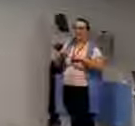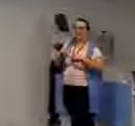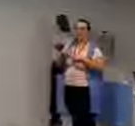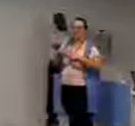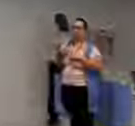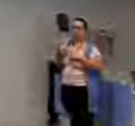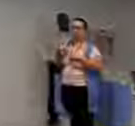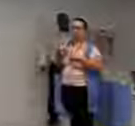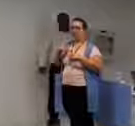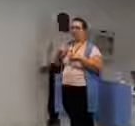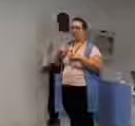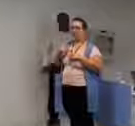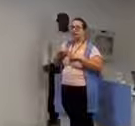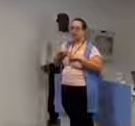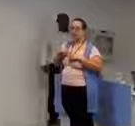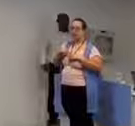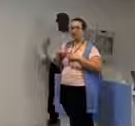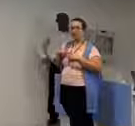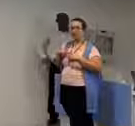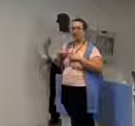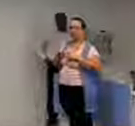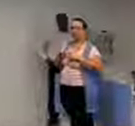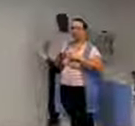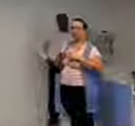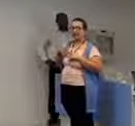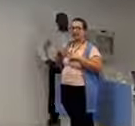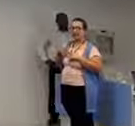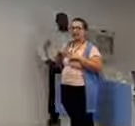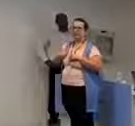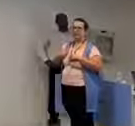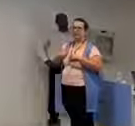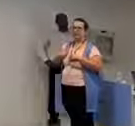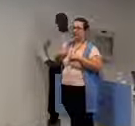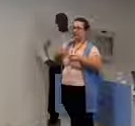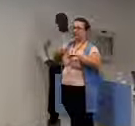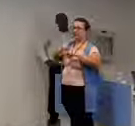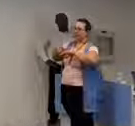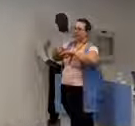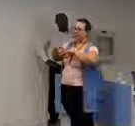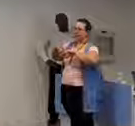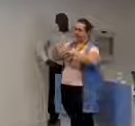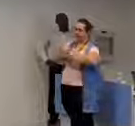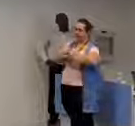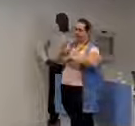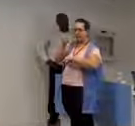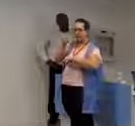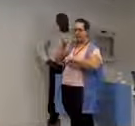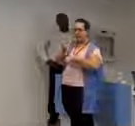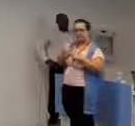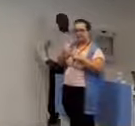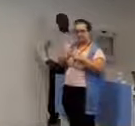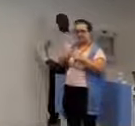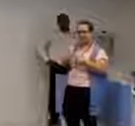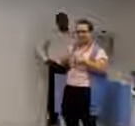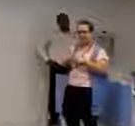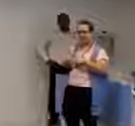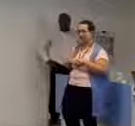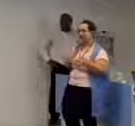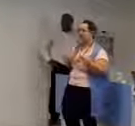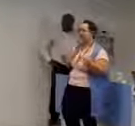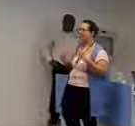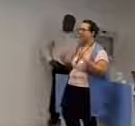para um plano que ele é um plano inclinado, mas ele é um plano. E eu tenho que garantir